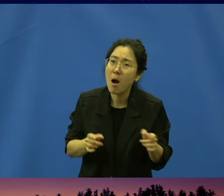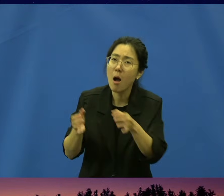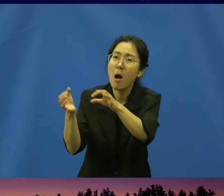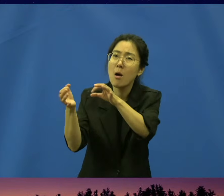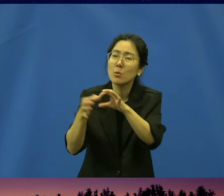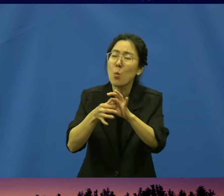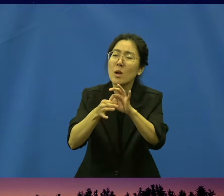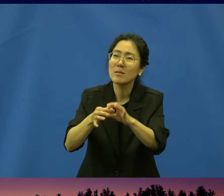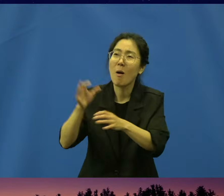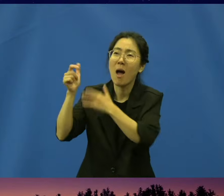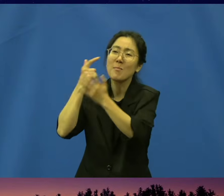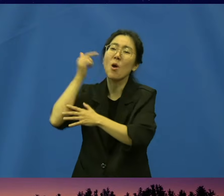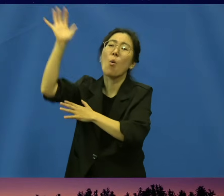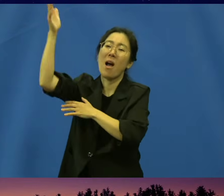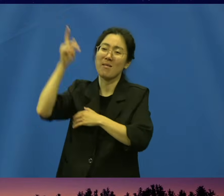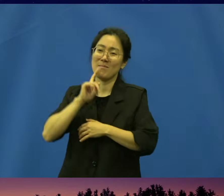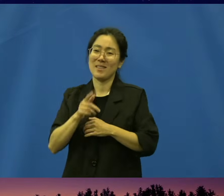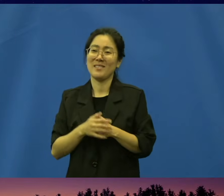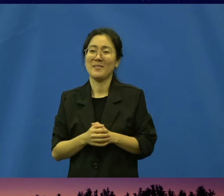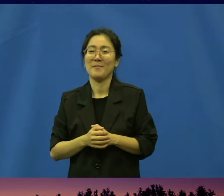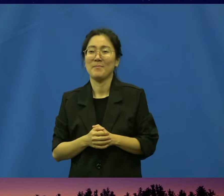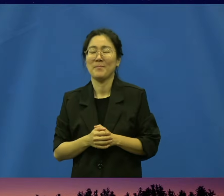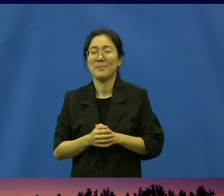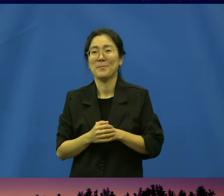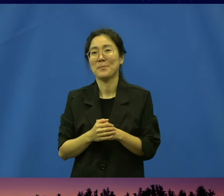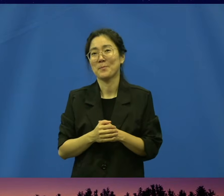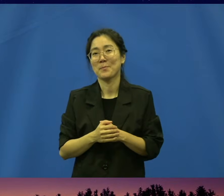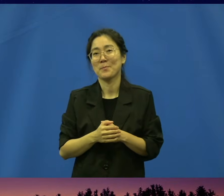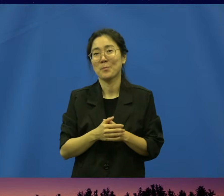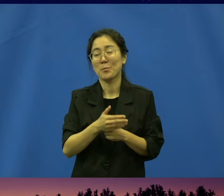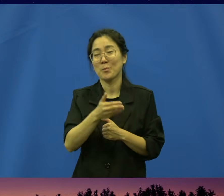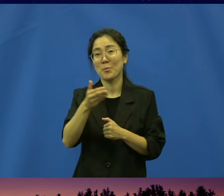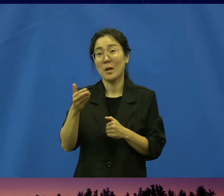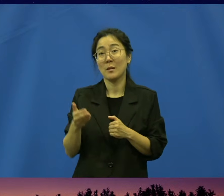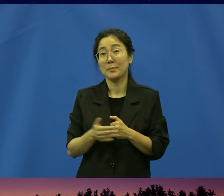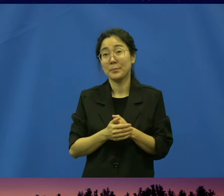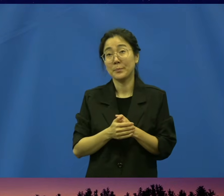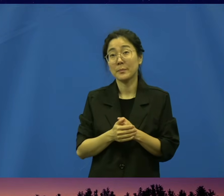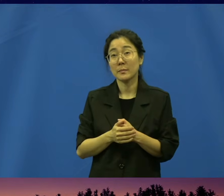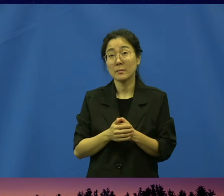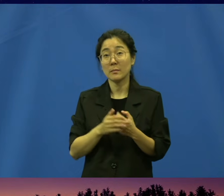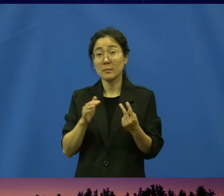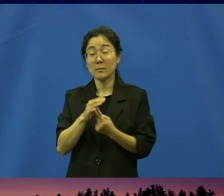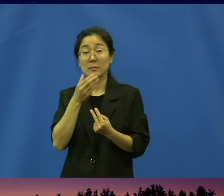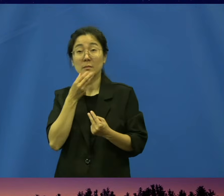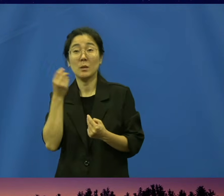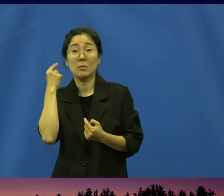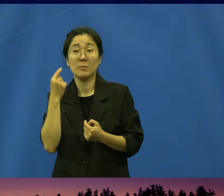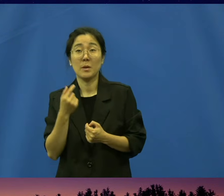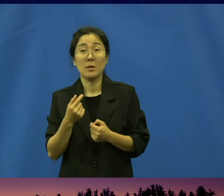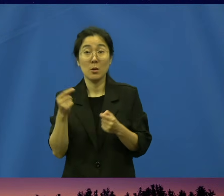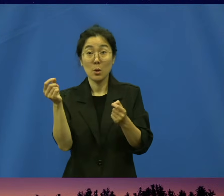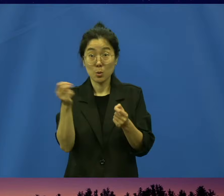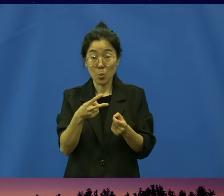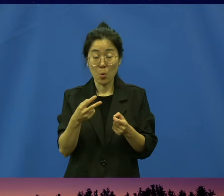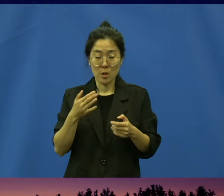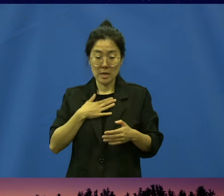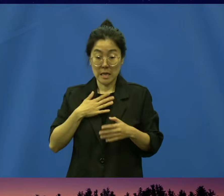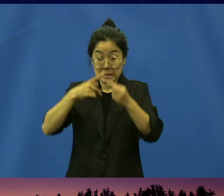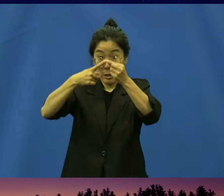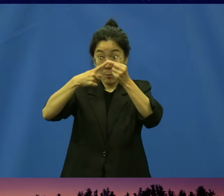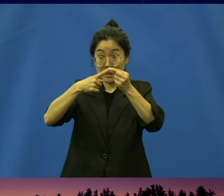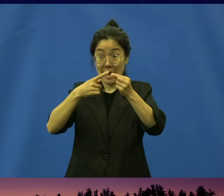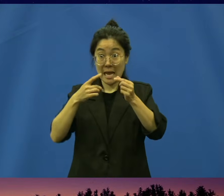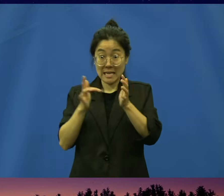요한복음 17장 그 다음에 6절에서 19절에서는 사도들을 위해서 기도를 하셨습니다. 자, 이제